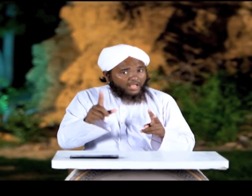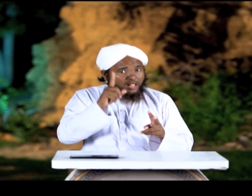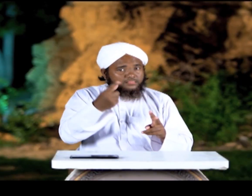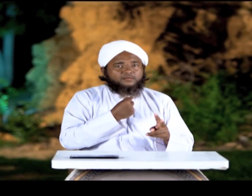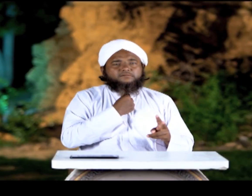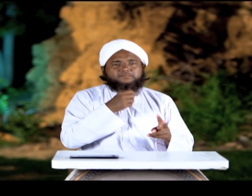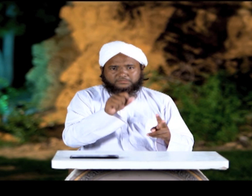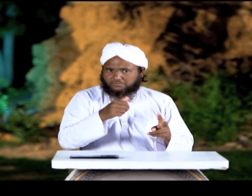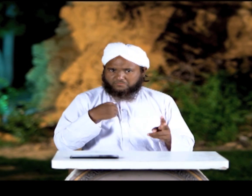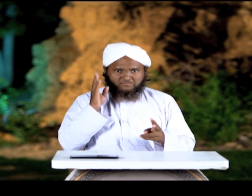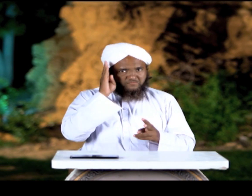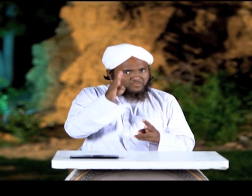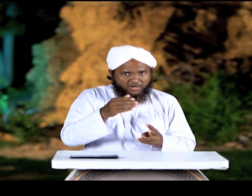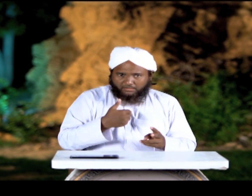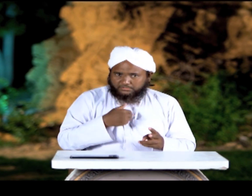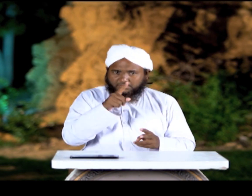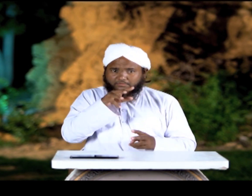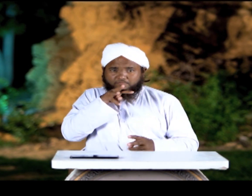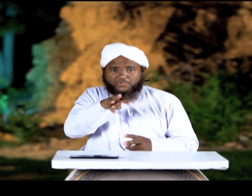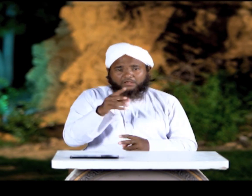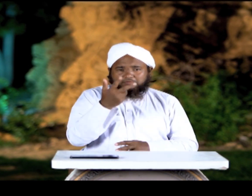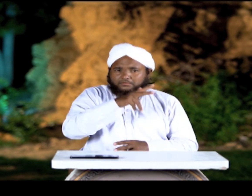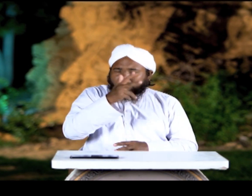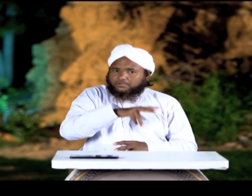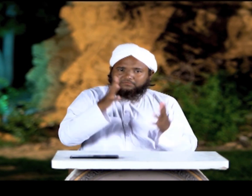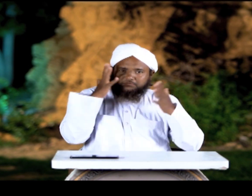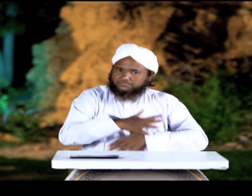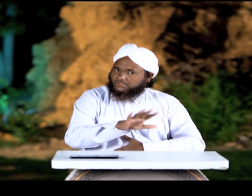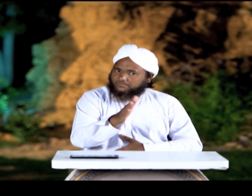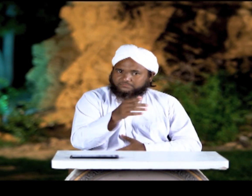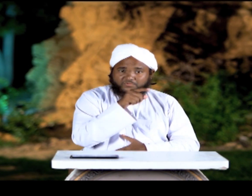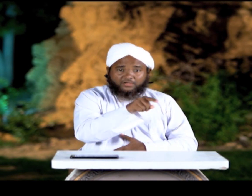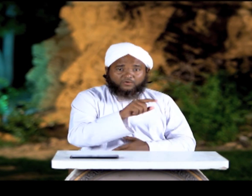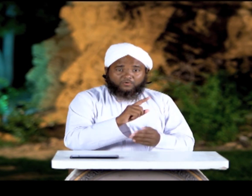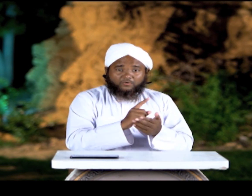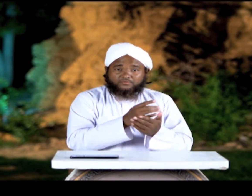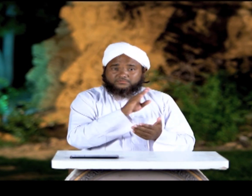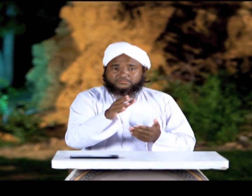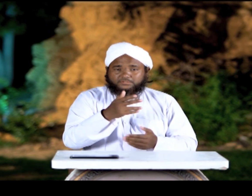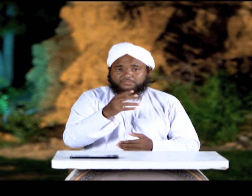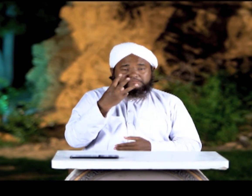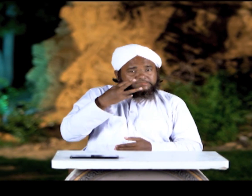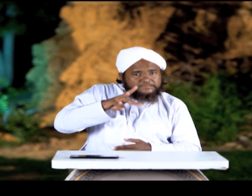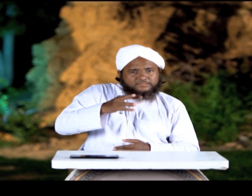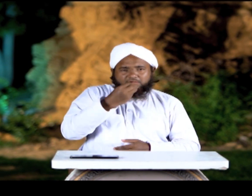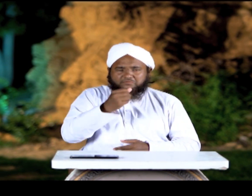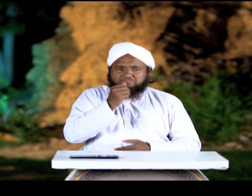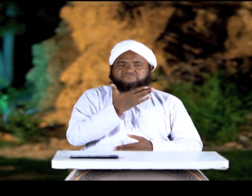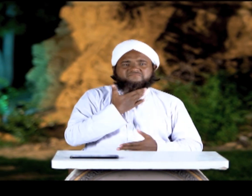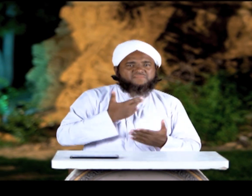قسم، میں نے آج تک کبھی بھی بیک وقت ایک دن میں 1000 نوافل نہیں پڑھے اور نہ ہی کبھی مسلسل 3 دن بھوک و پیاس کی حالت